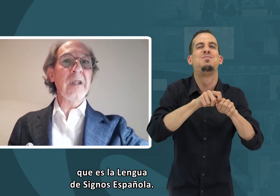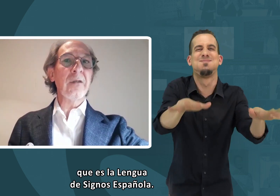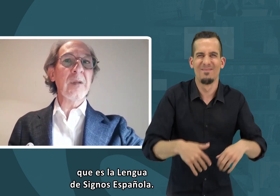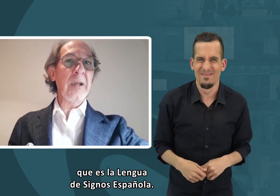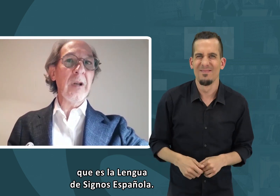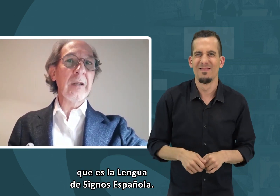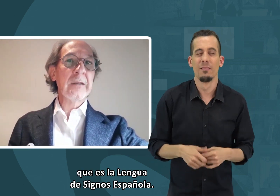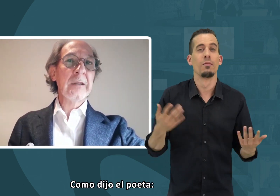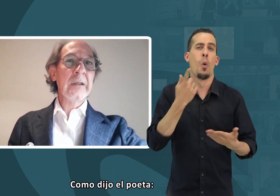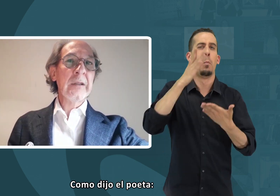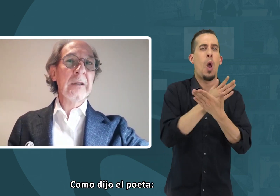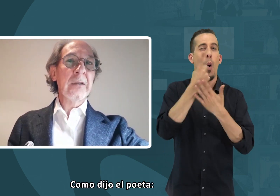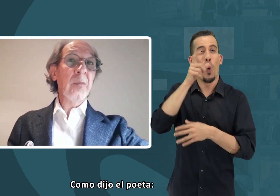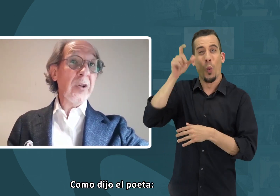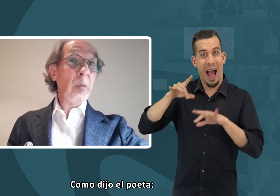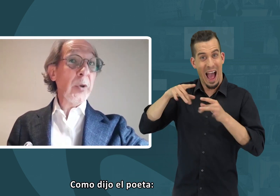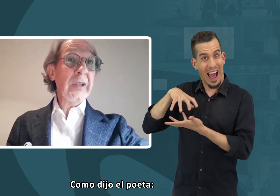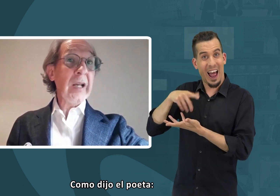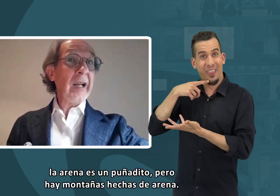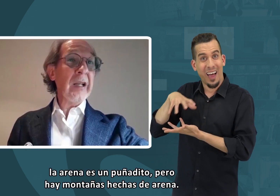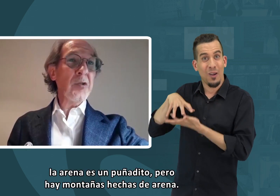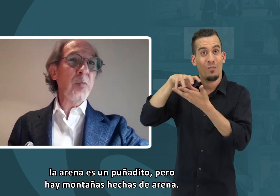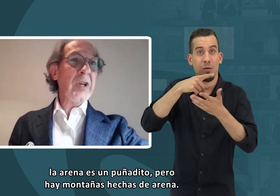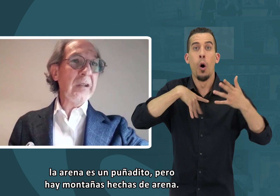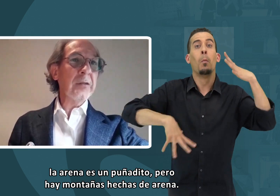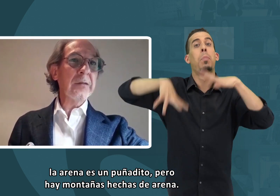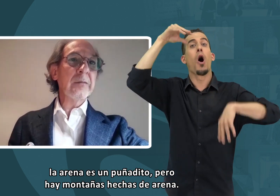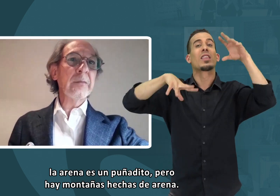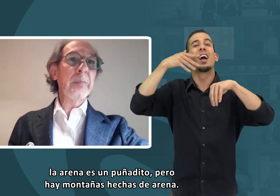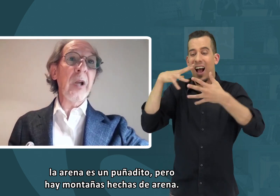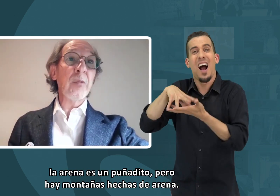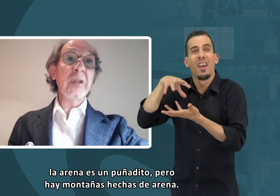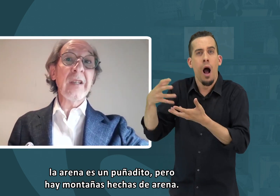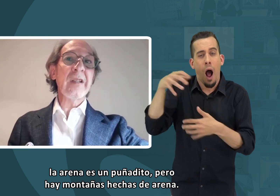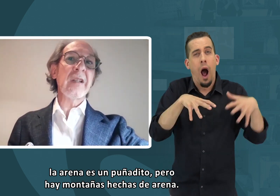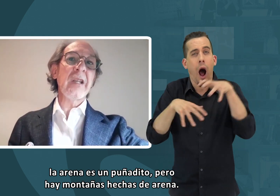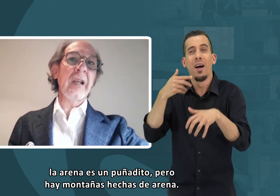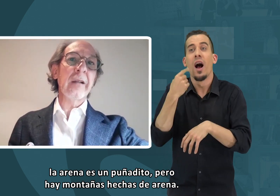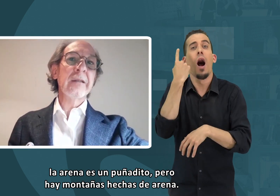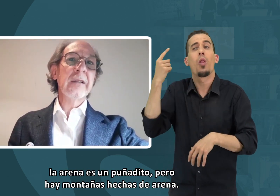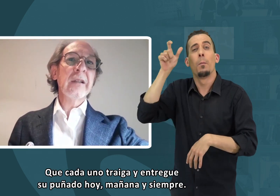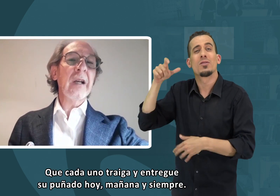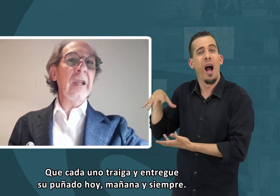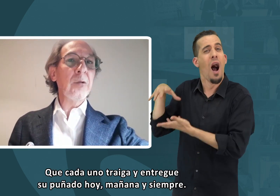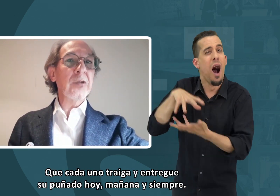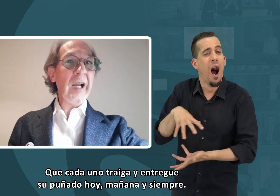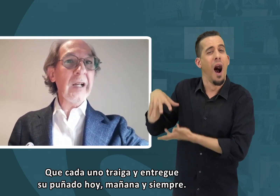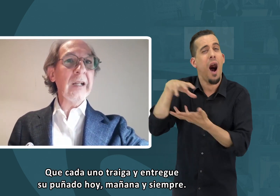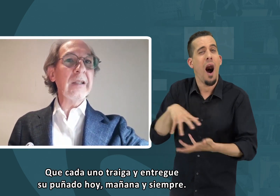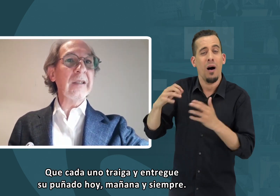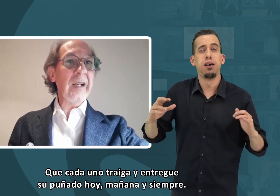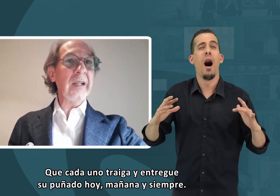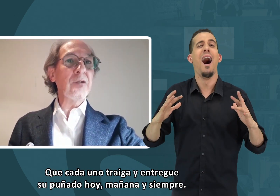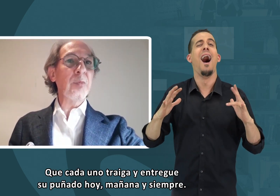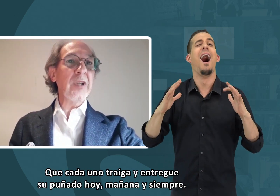lengua de signos española. Como dijo el poeta, la arena es un puñadito, pero hay montañas hechas de arena. Que cada uno